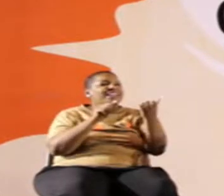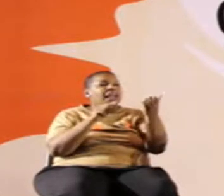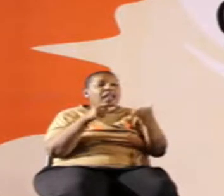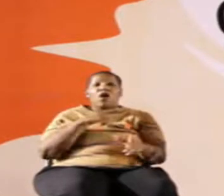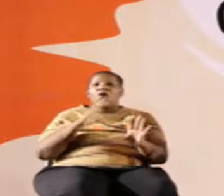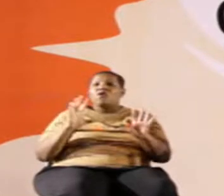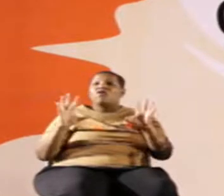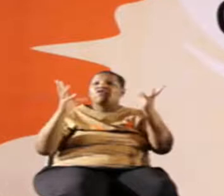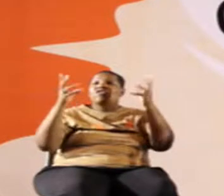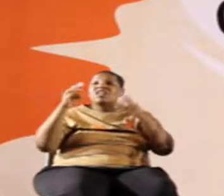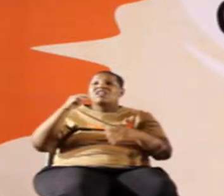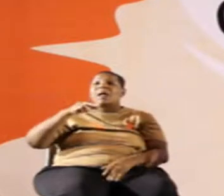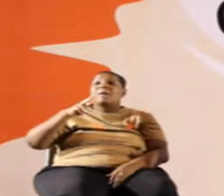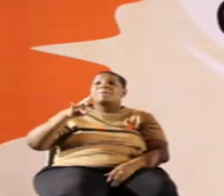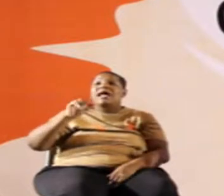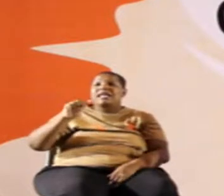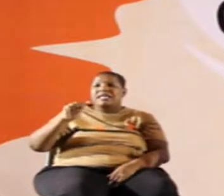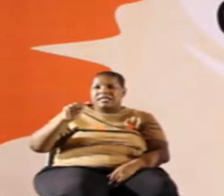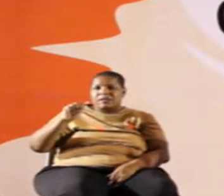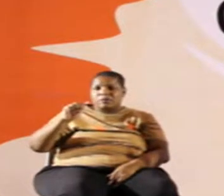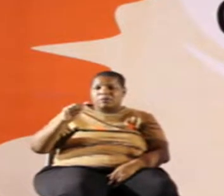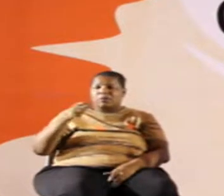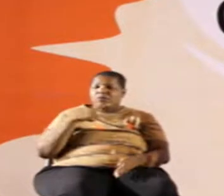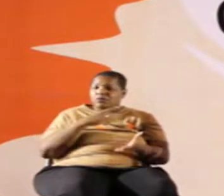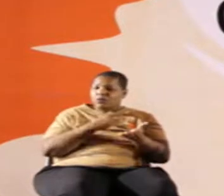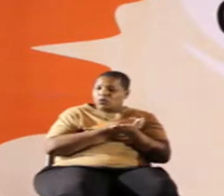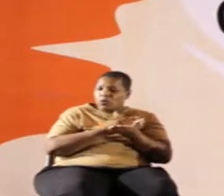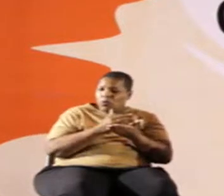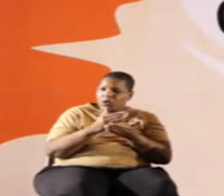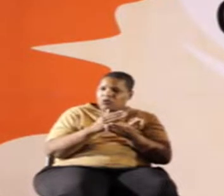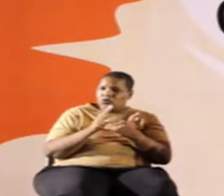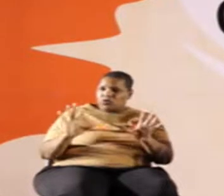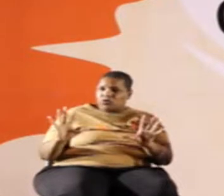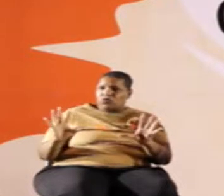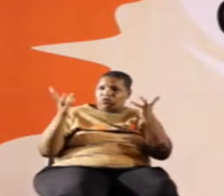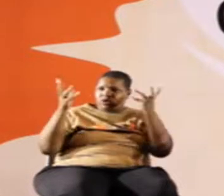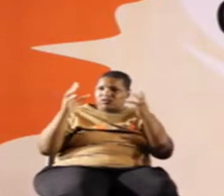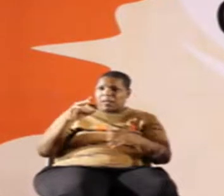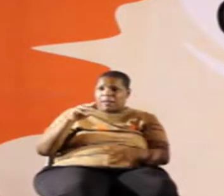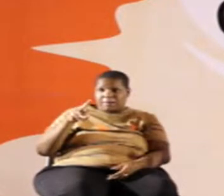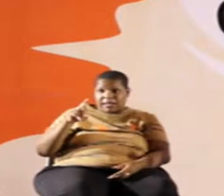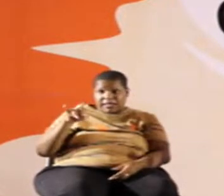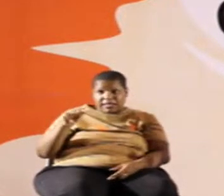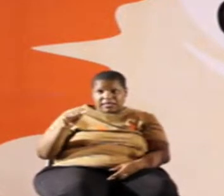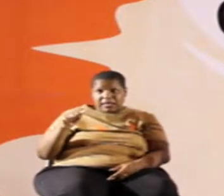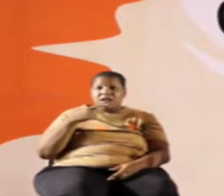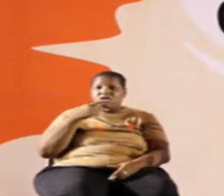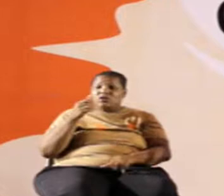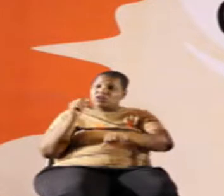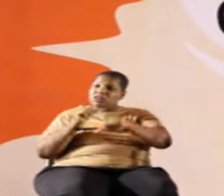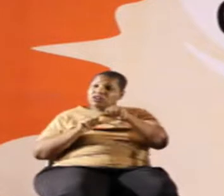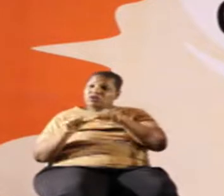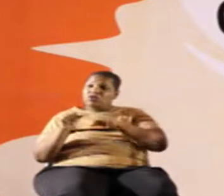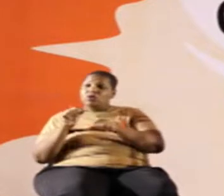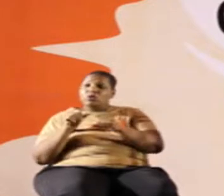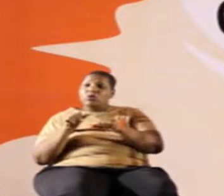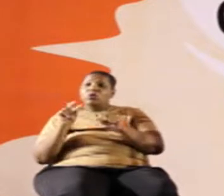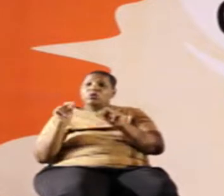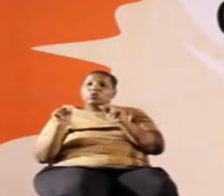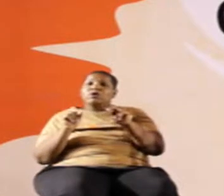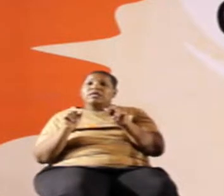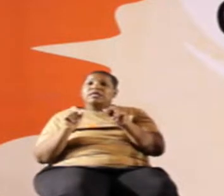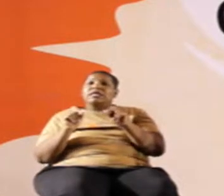Maria. E logo no começo do Viva Maria, e o Viva Maria acabou se transformando